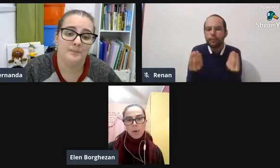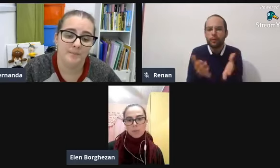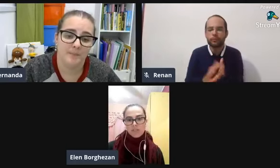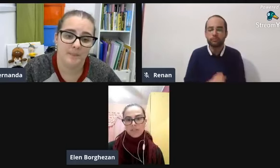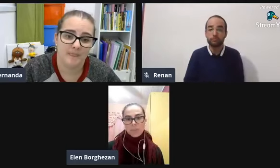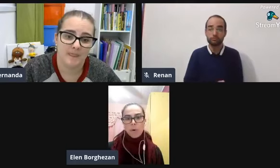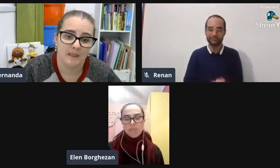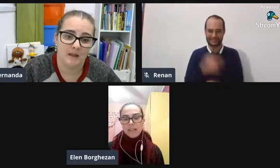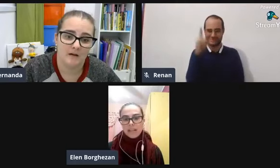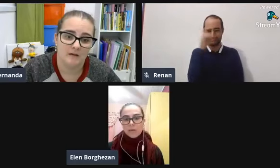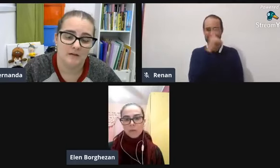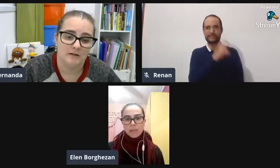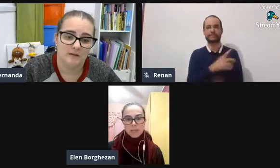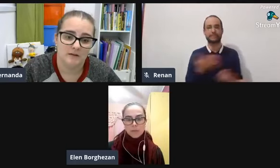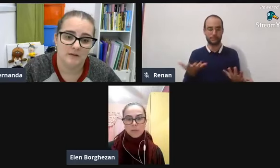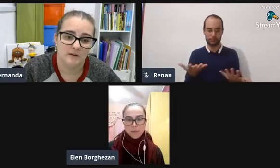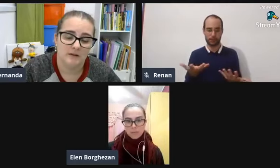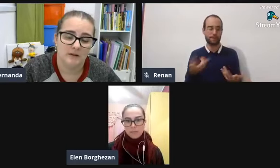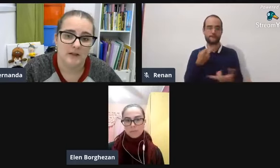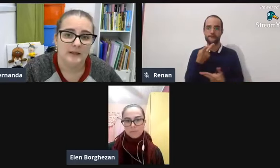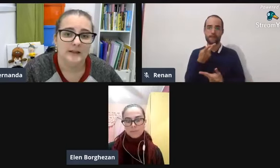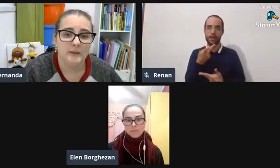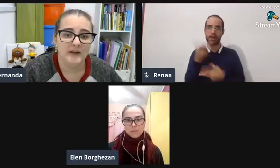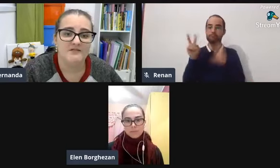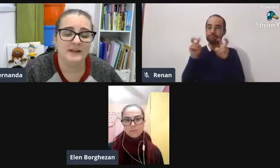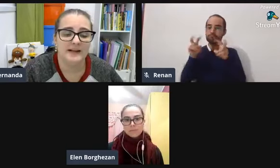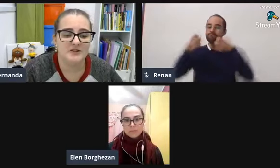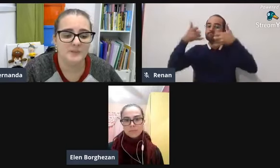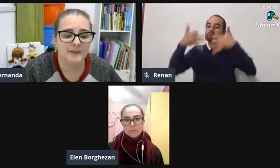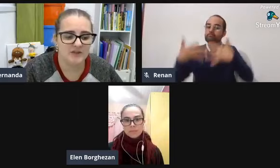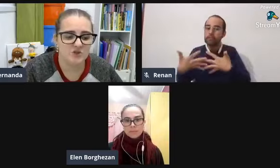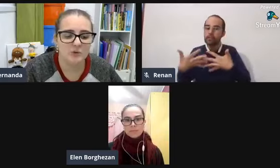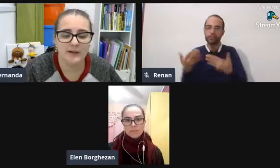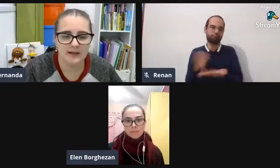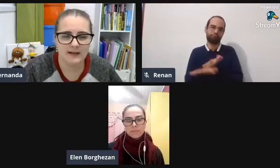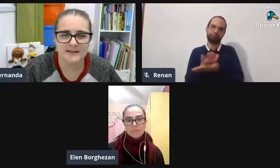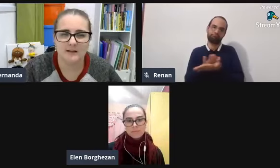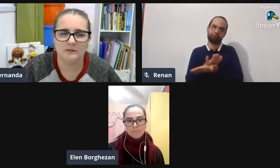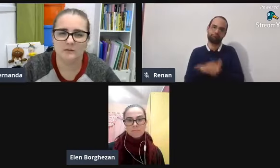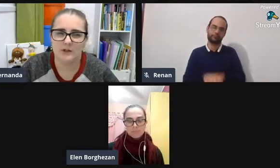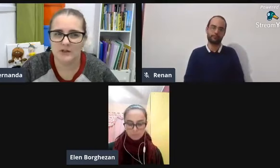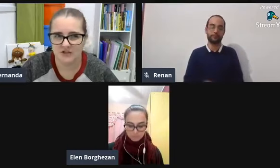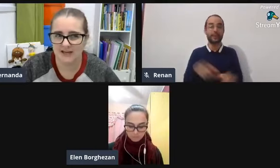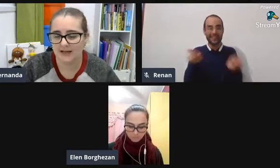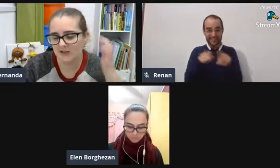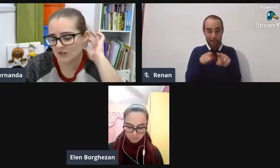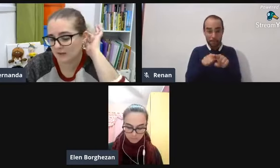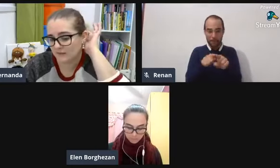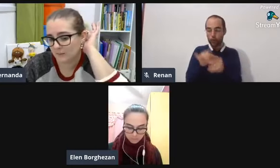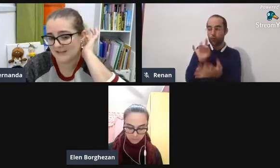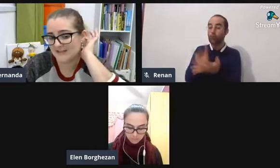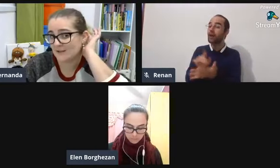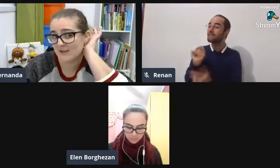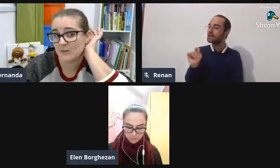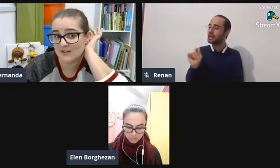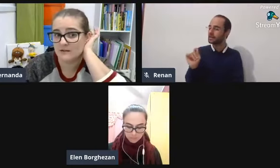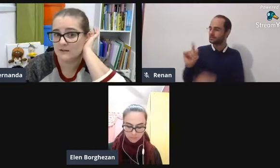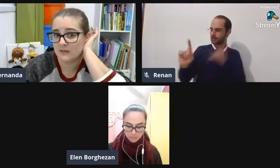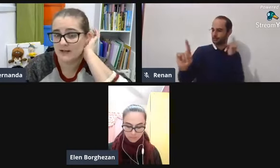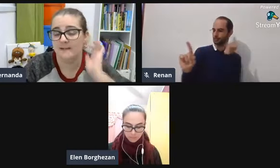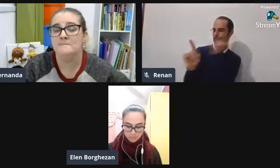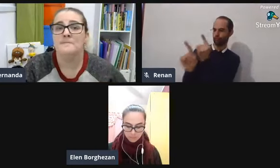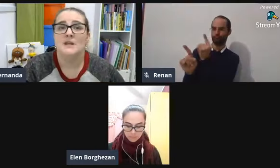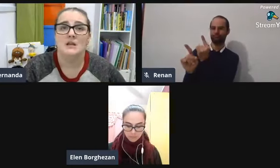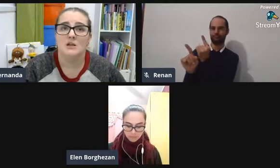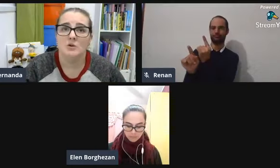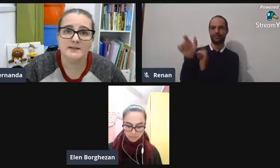é pouco falado sobre isso, né? Não, e na verdade, para descobrir a questão genética, precisa fazer um